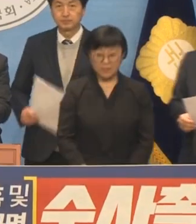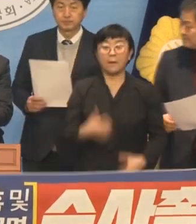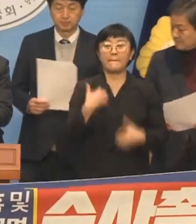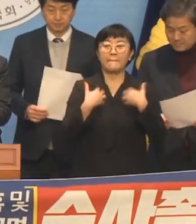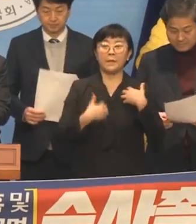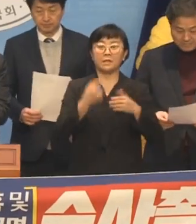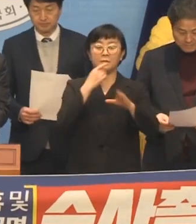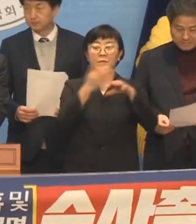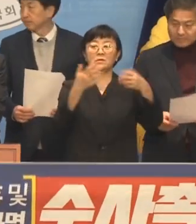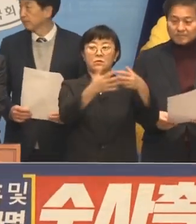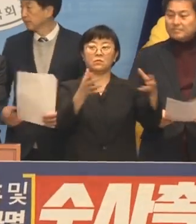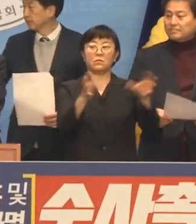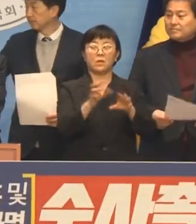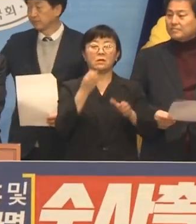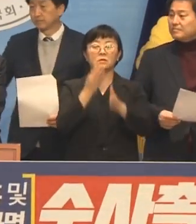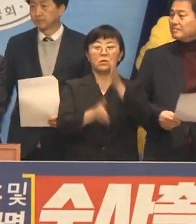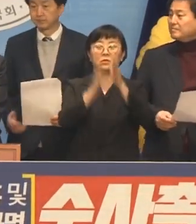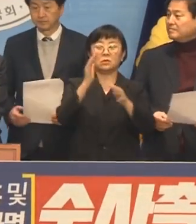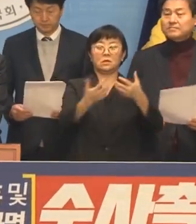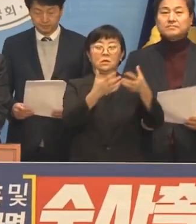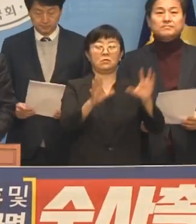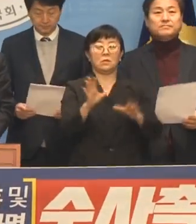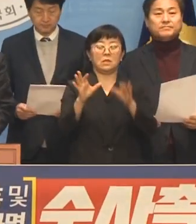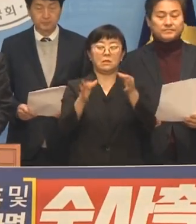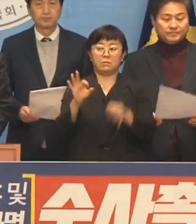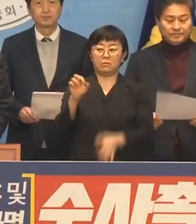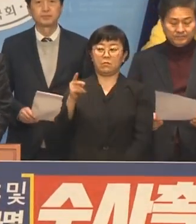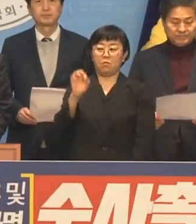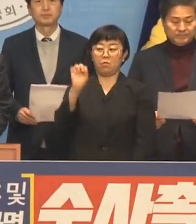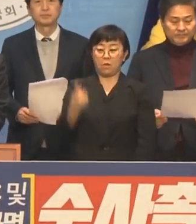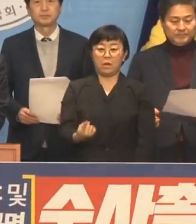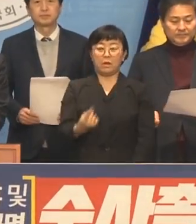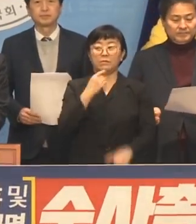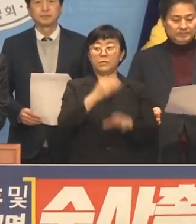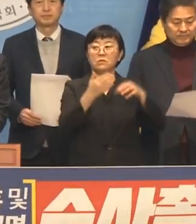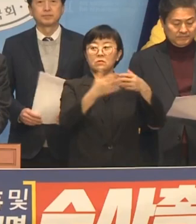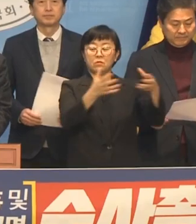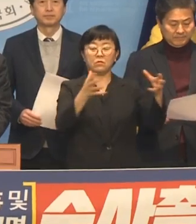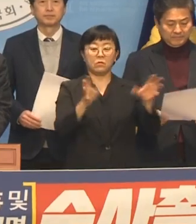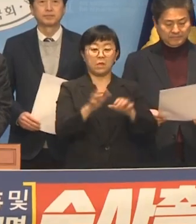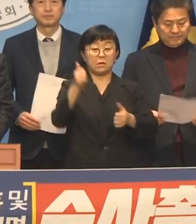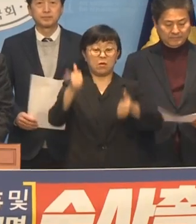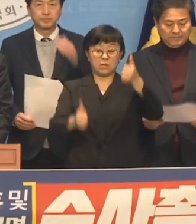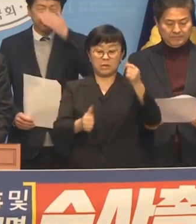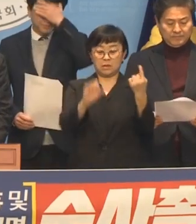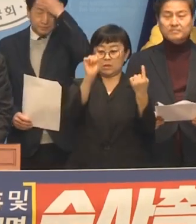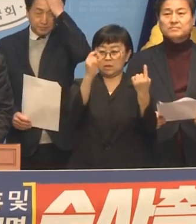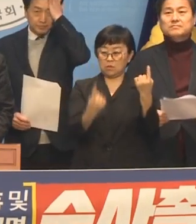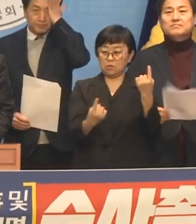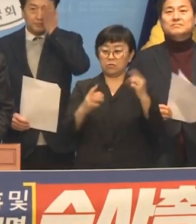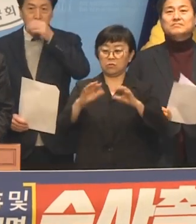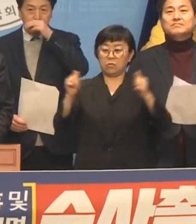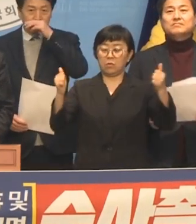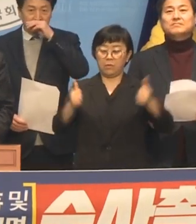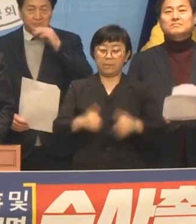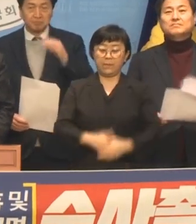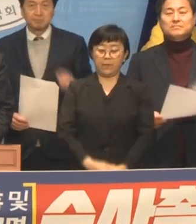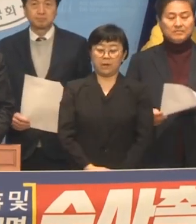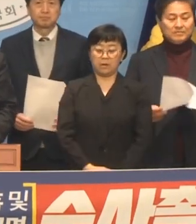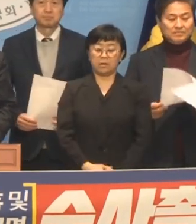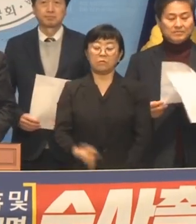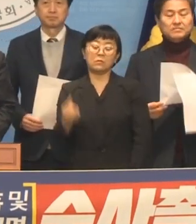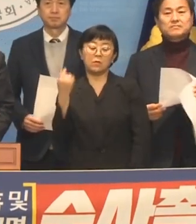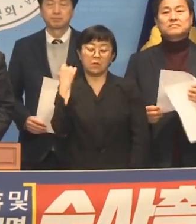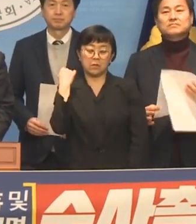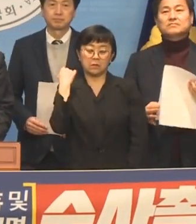반갑습니다. 더불어민주당 서울시당 위원장 김영호입니다. 더불어민주당 경선 1호 국회의원이었는데요.